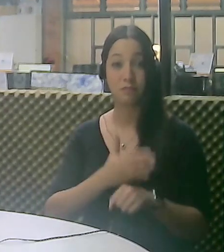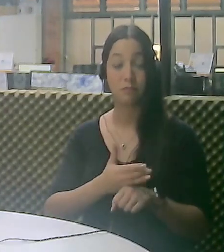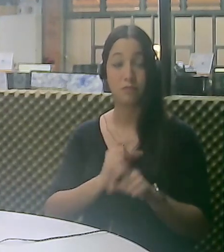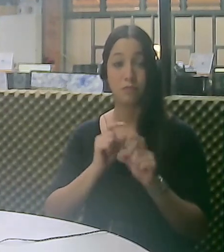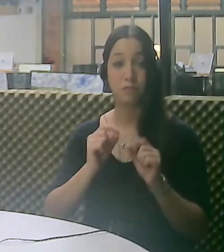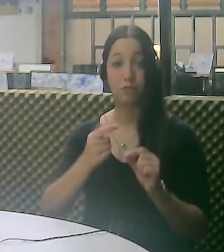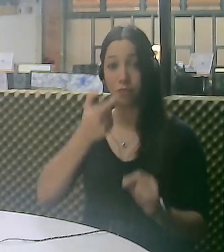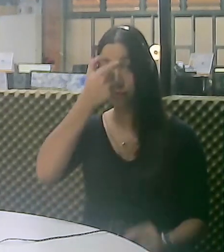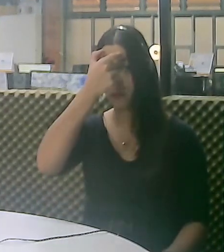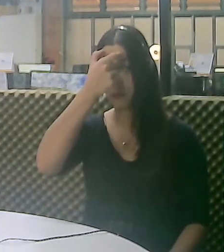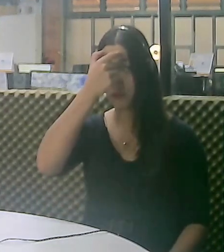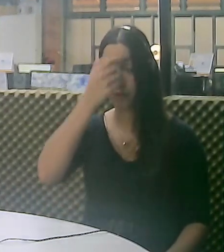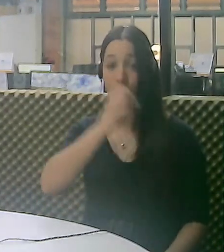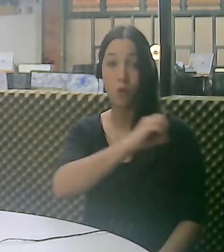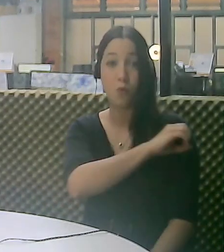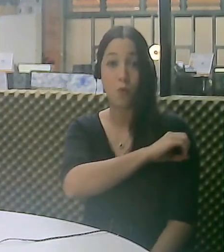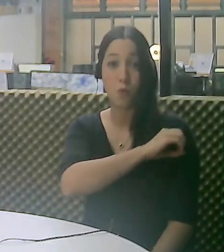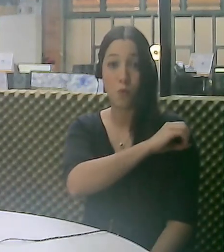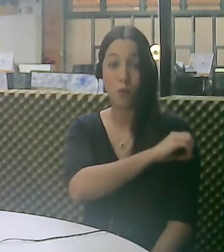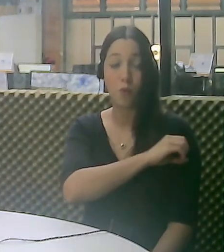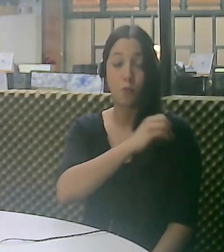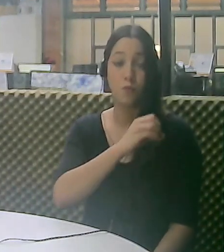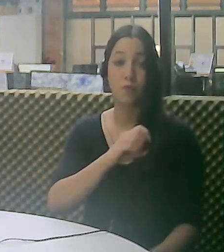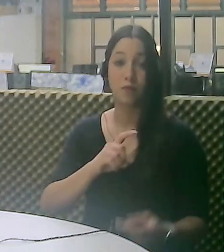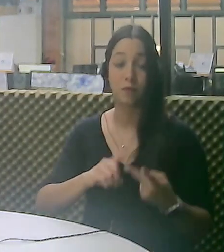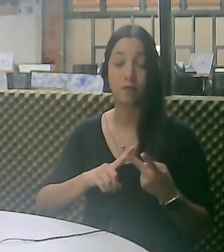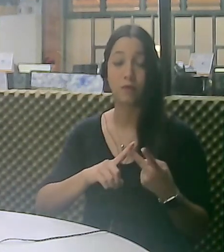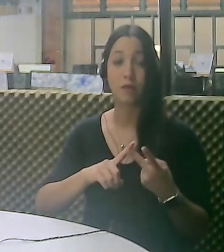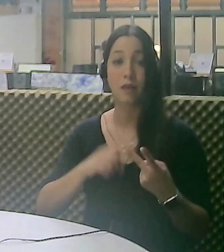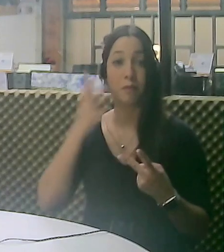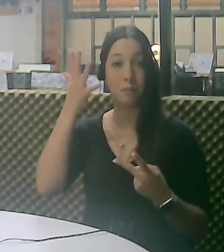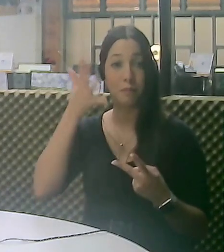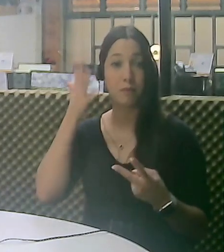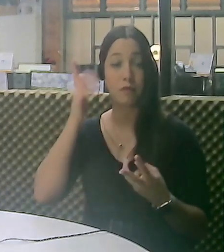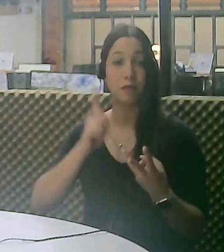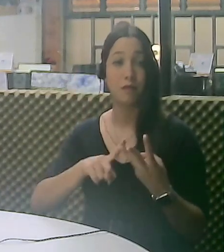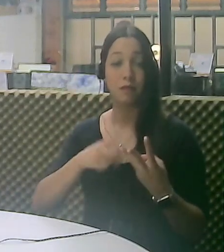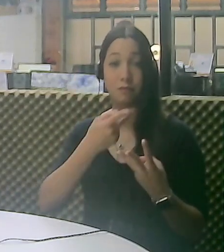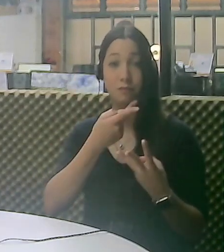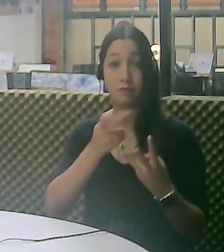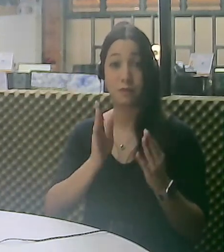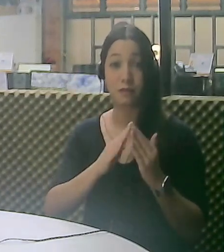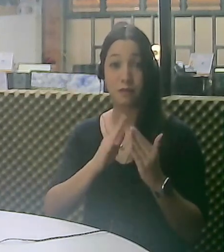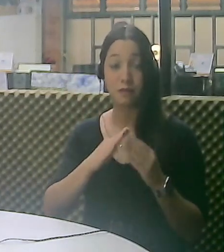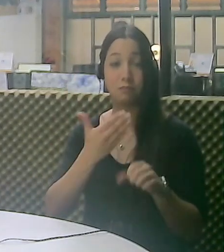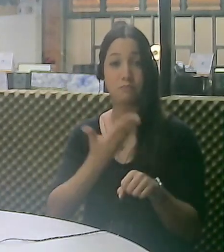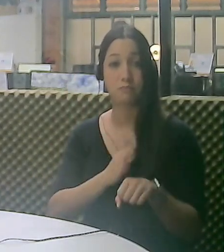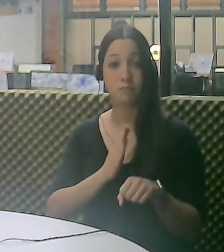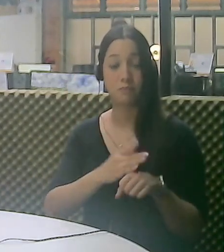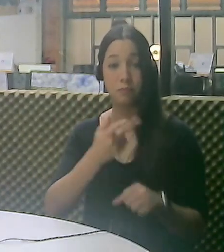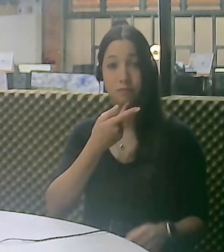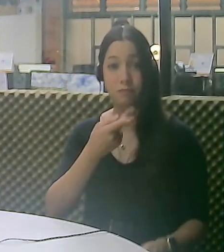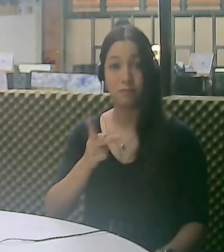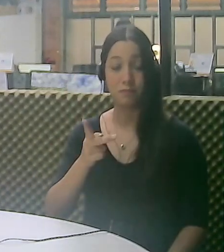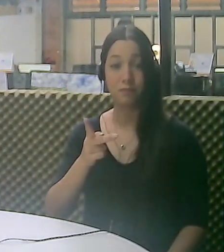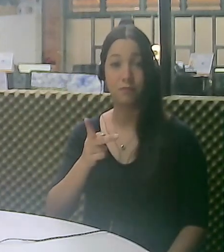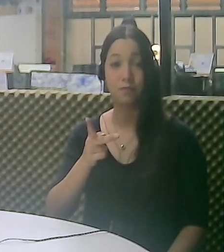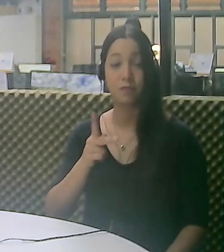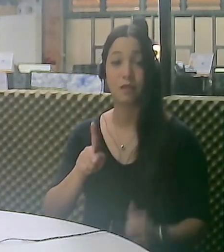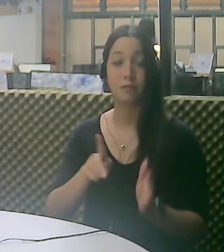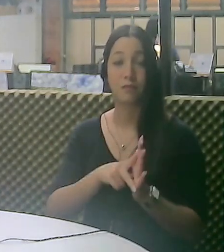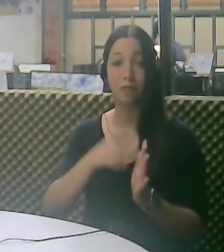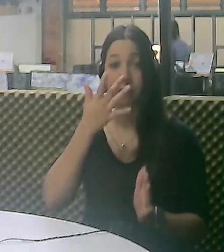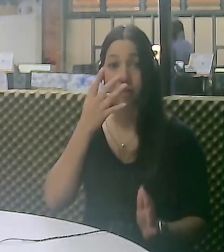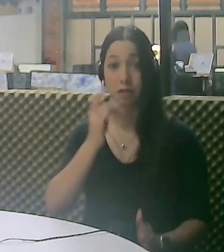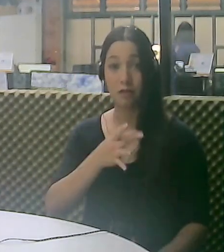conscientização, como oficinas de compostagem, palestras, porta a porta, treinamentos, visitas com monitores ao aterro